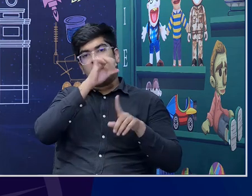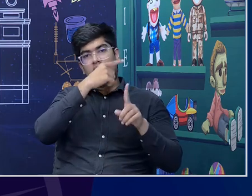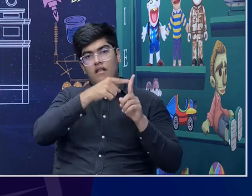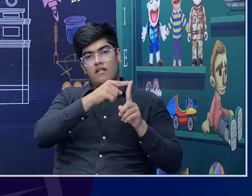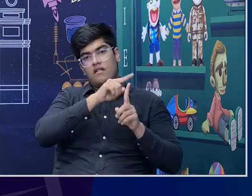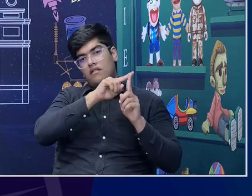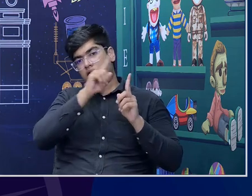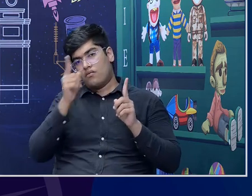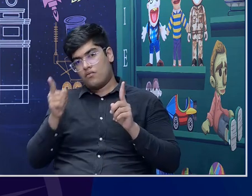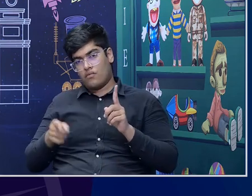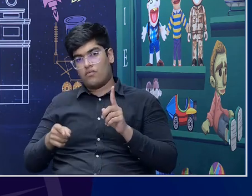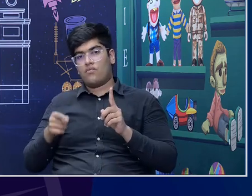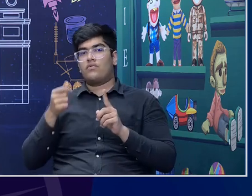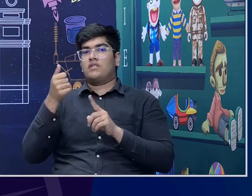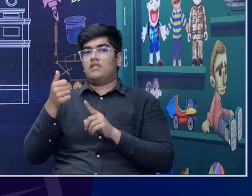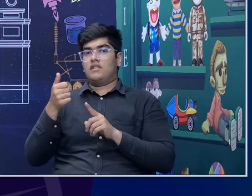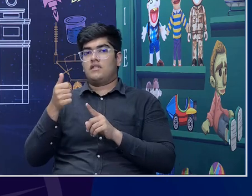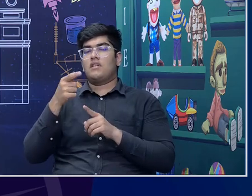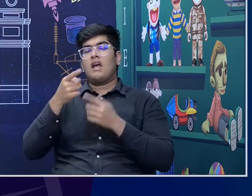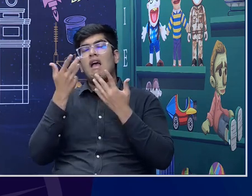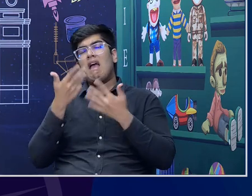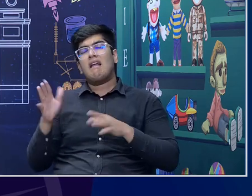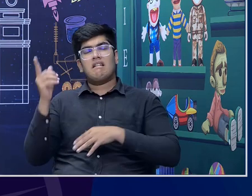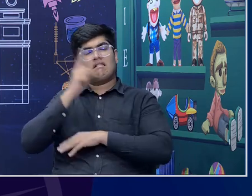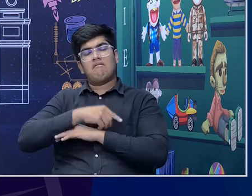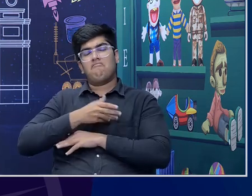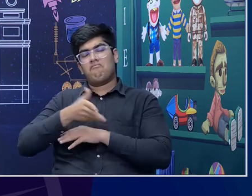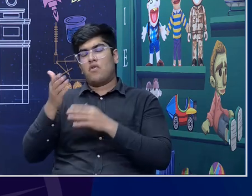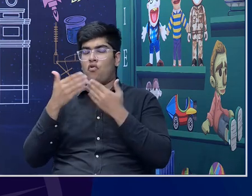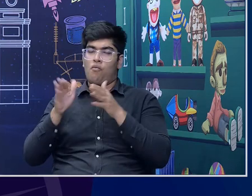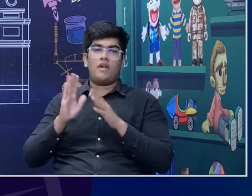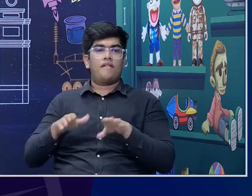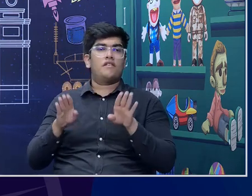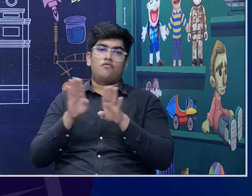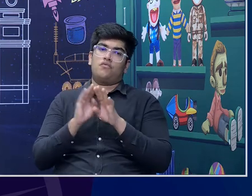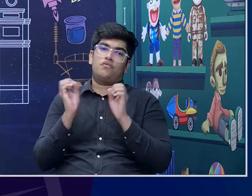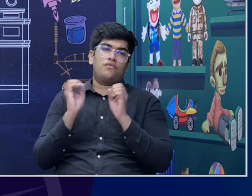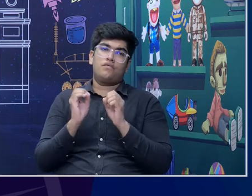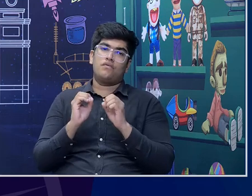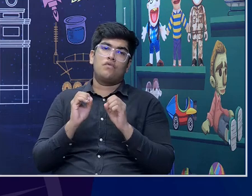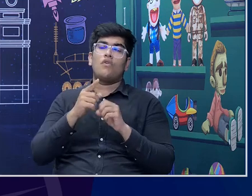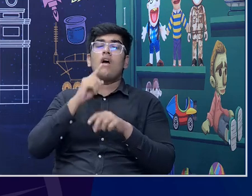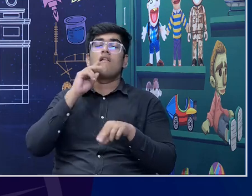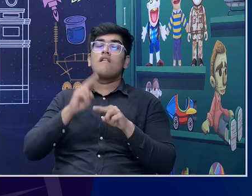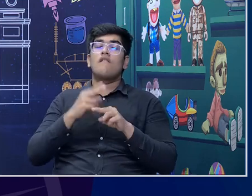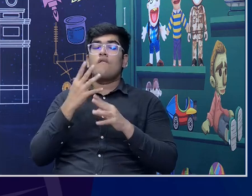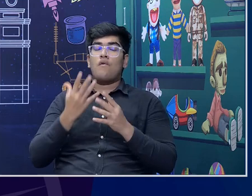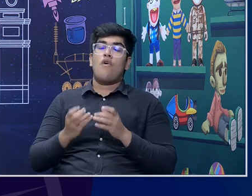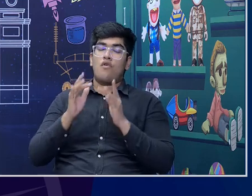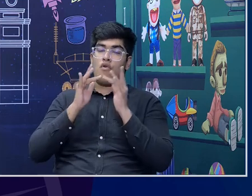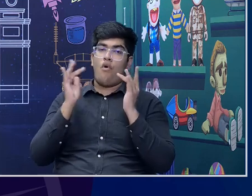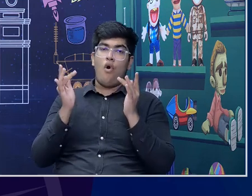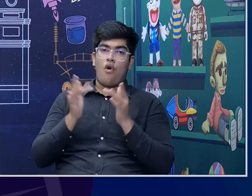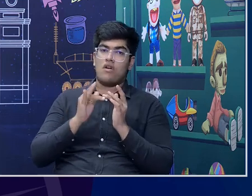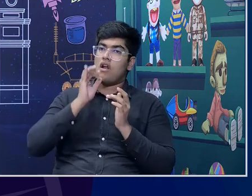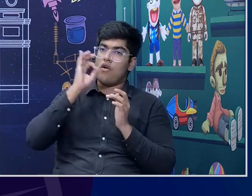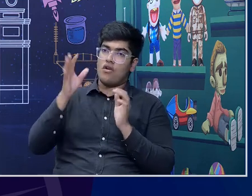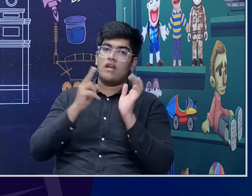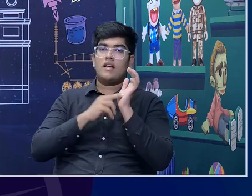दिन ये खुले रहेंगे और यह आप ओनलाइन के माधियम से मंगाना चाहते हैं तो आप वेबसाइट किजिये ncrtbooks